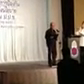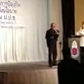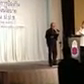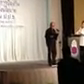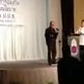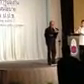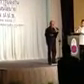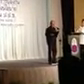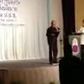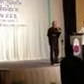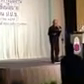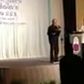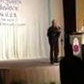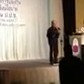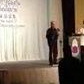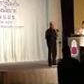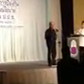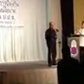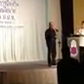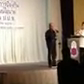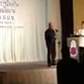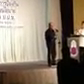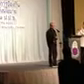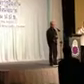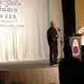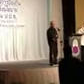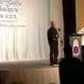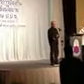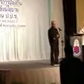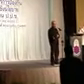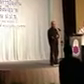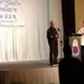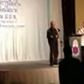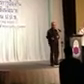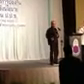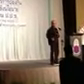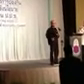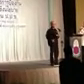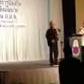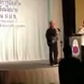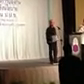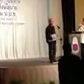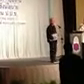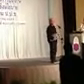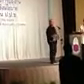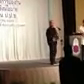ใจอย่าปล่อยให้ของคนพาลรอบ้านเมือง